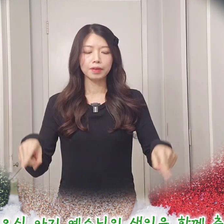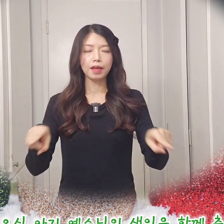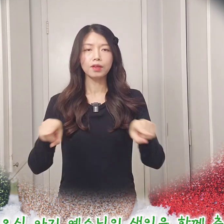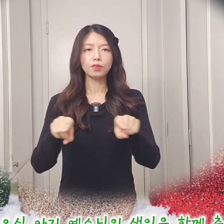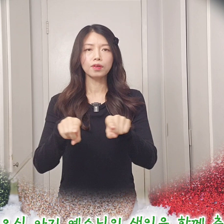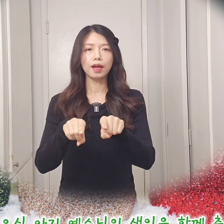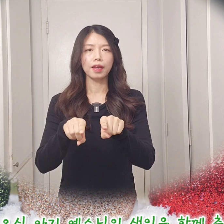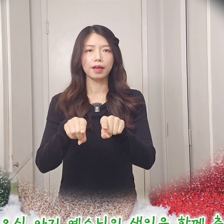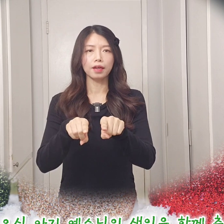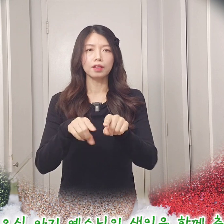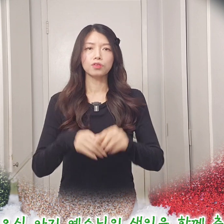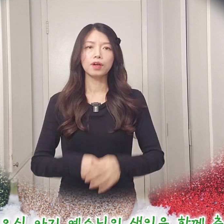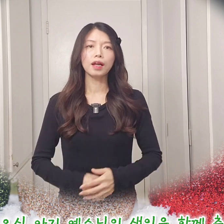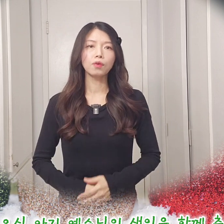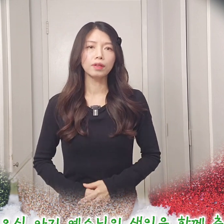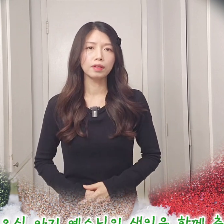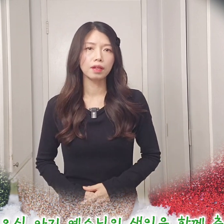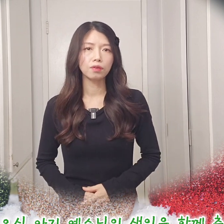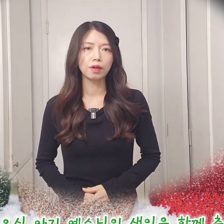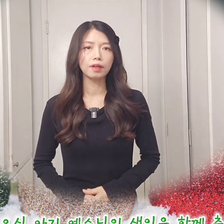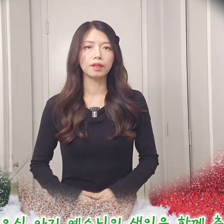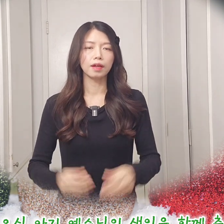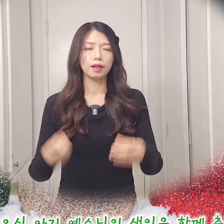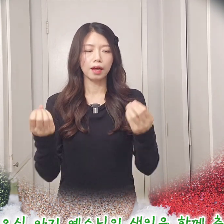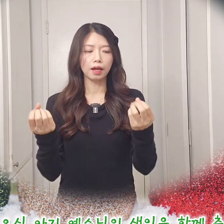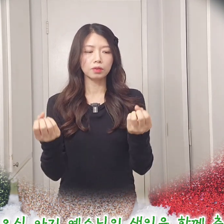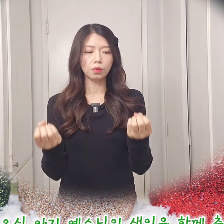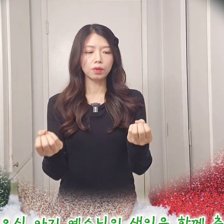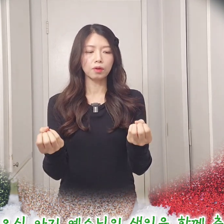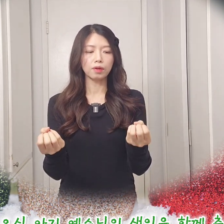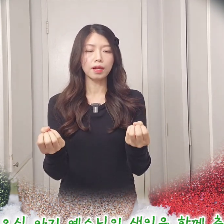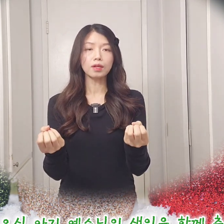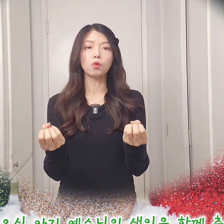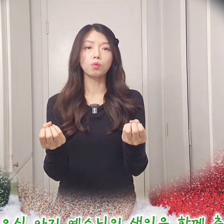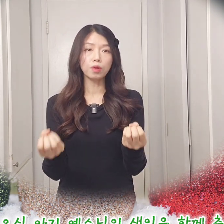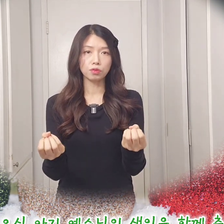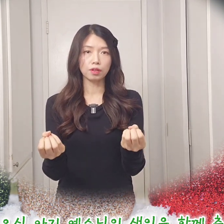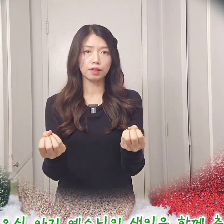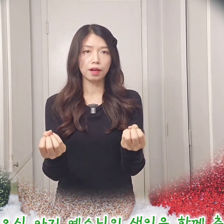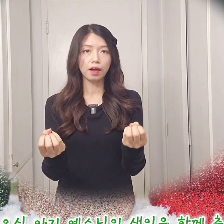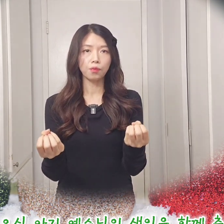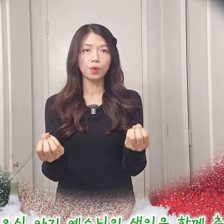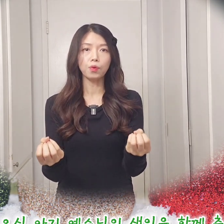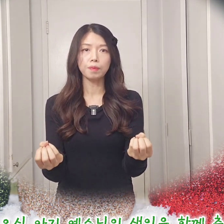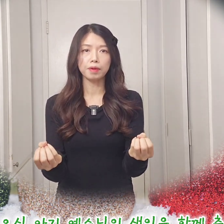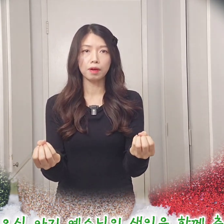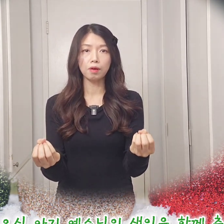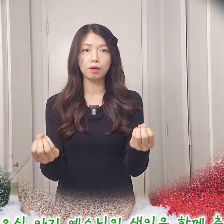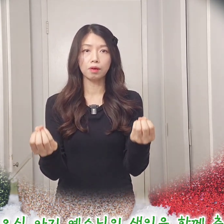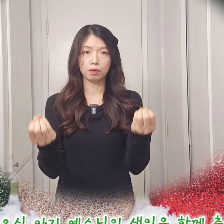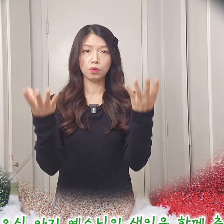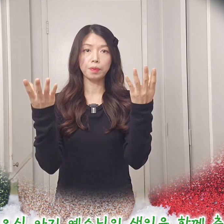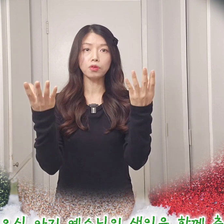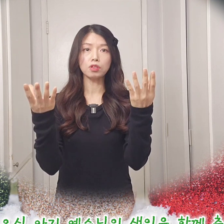함께 축하해. 축하라고 한 뜻의 수어는 양손을 이렇게 살짝 오므려 주셨다가 위로 올리면서 손을 펴주시면